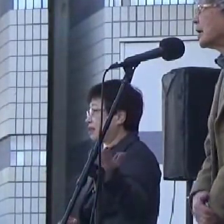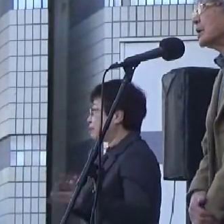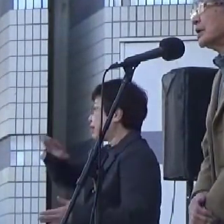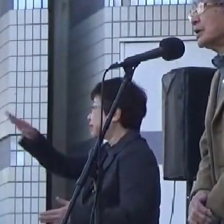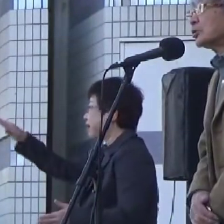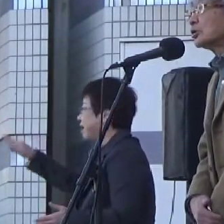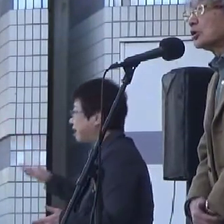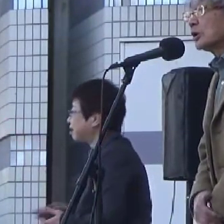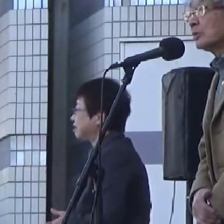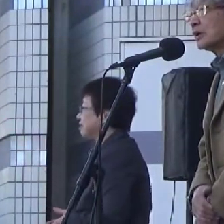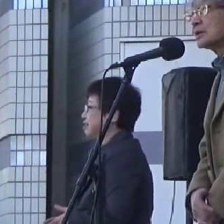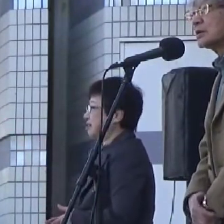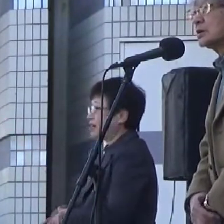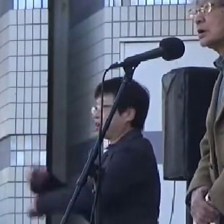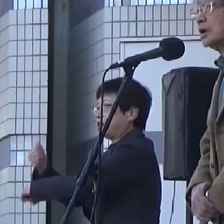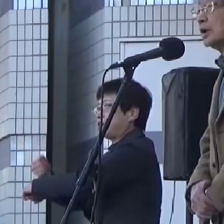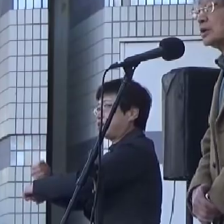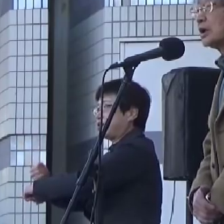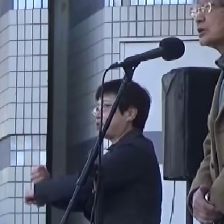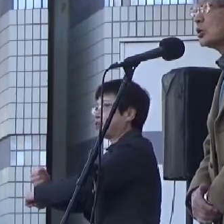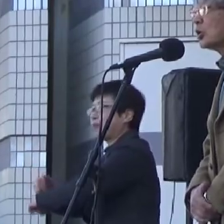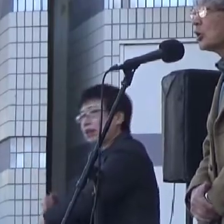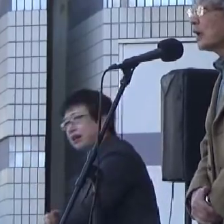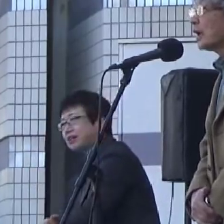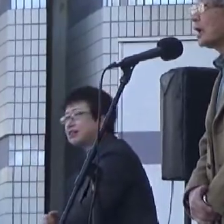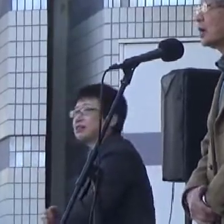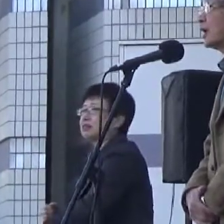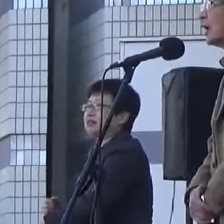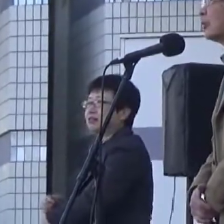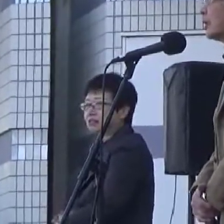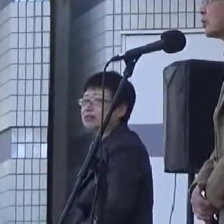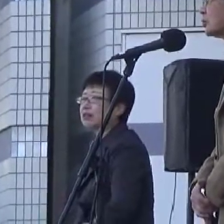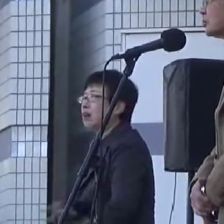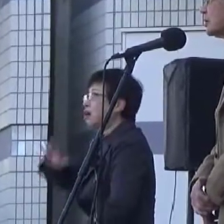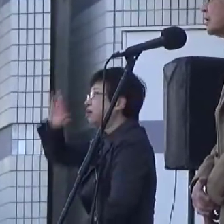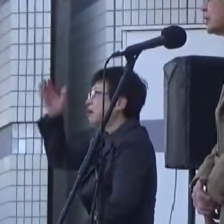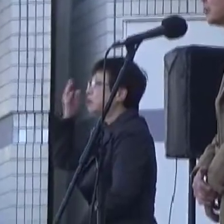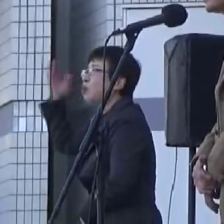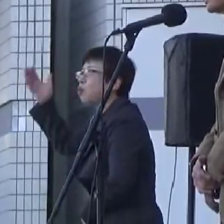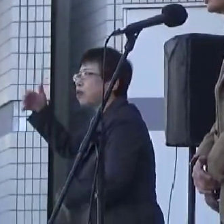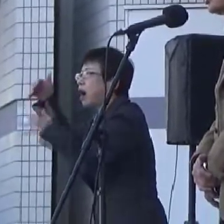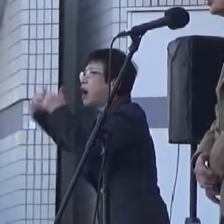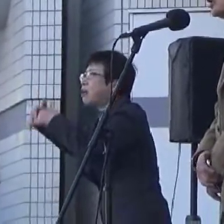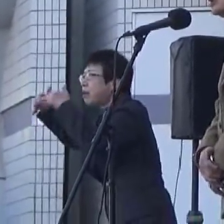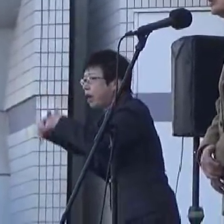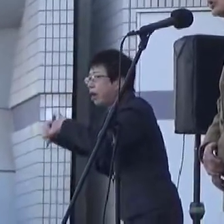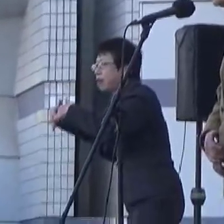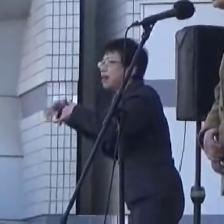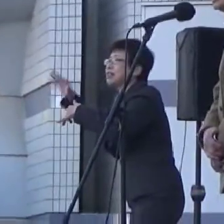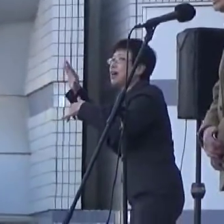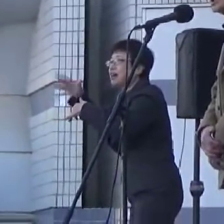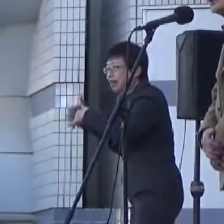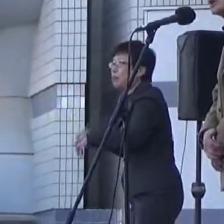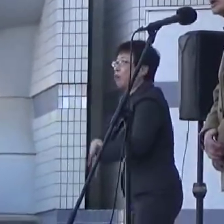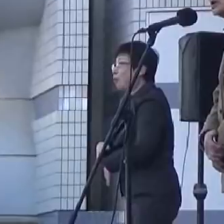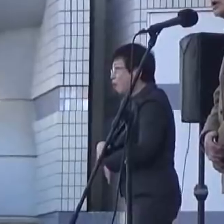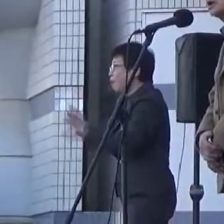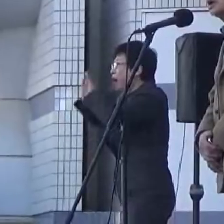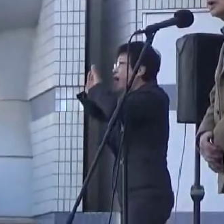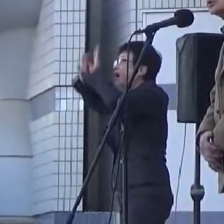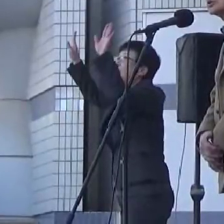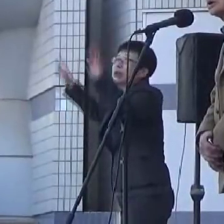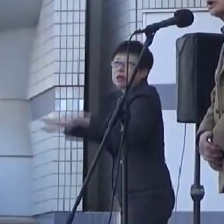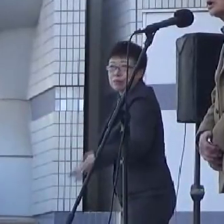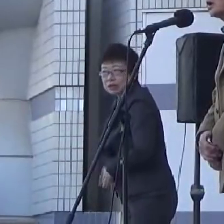皆さんご苦労様です。天気予報は雨というふうに言ってましたけど、見事に晴れ渡って